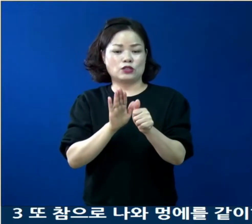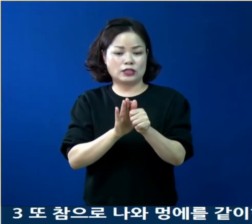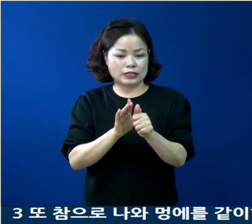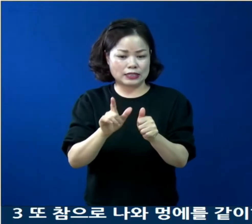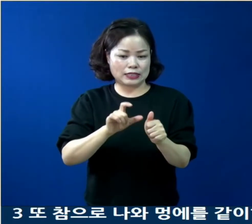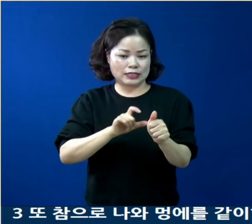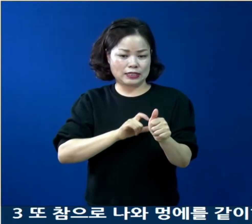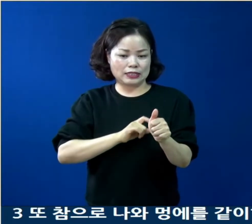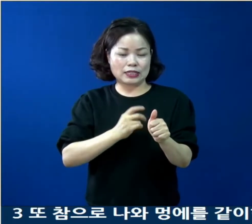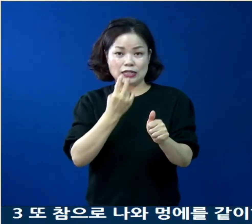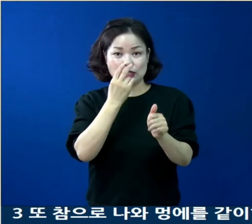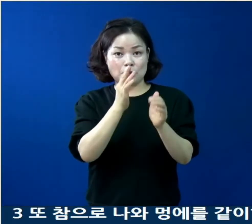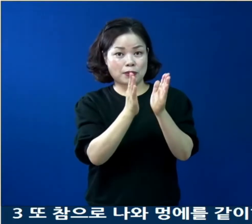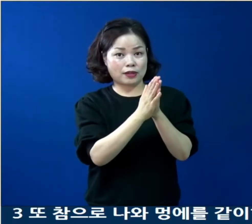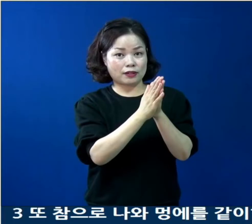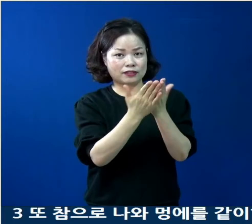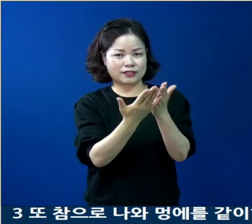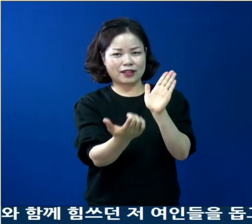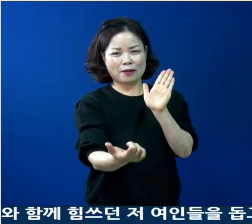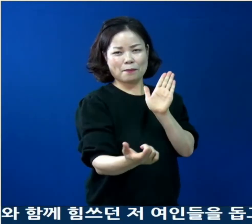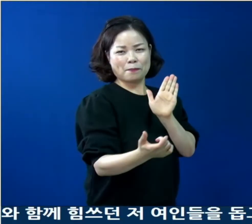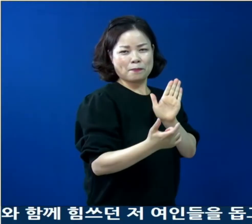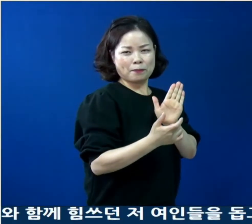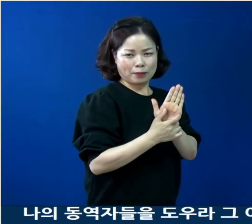그의 이름들이 생명책에 있느니라.